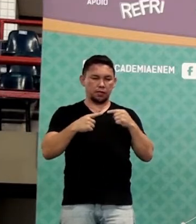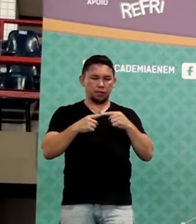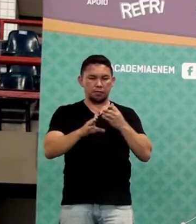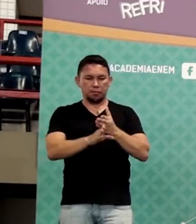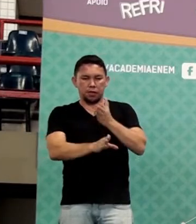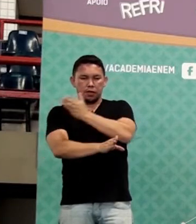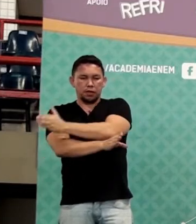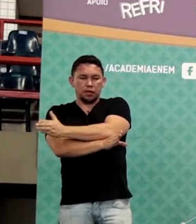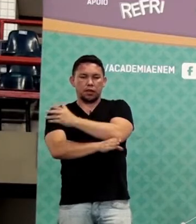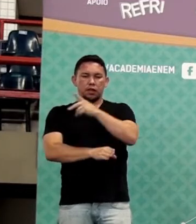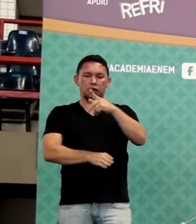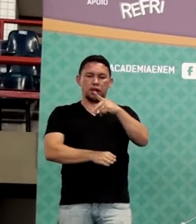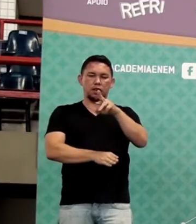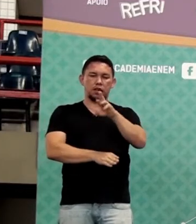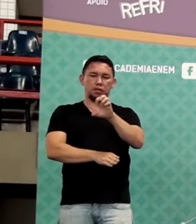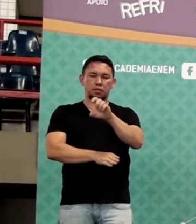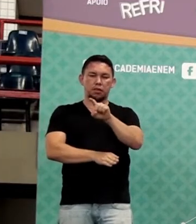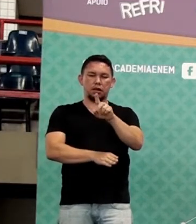pré-história.